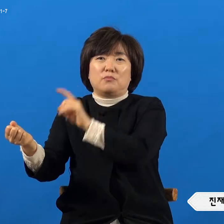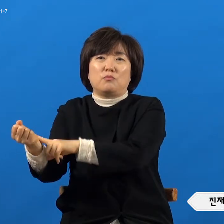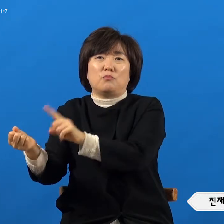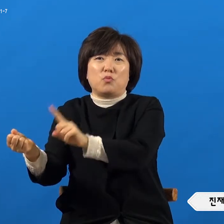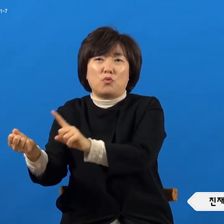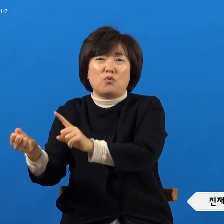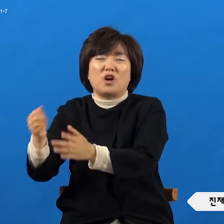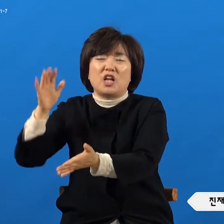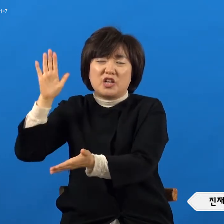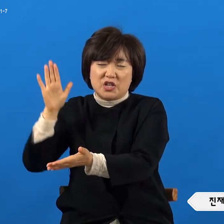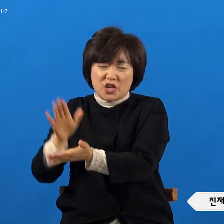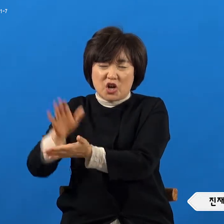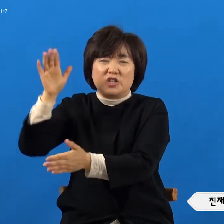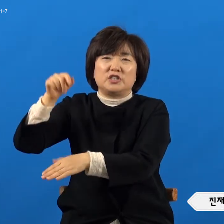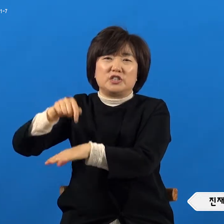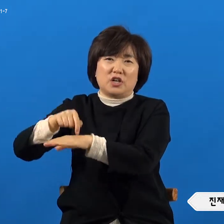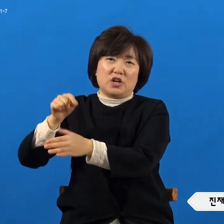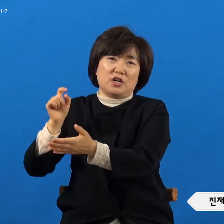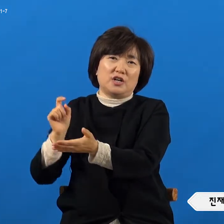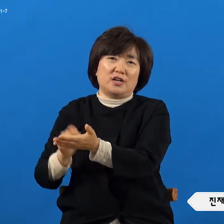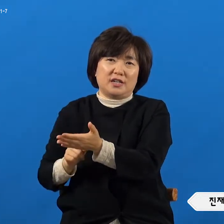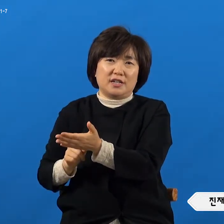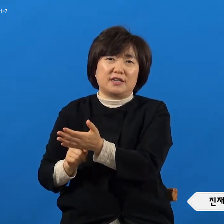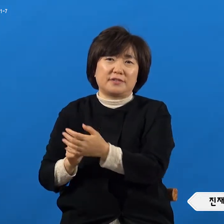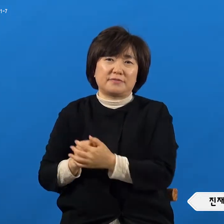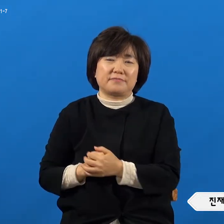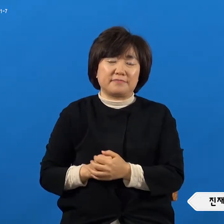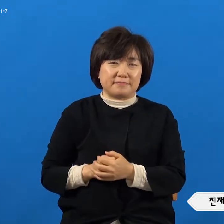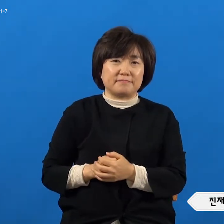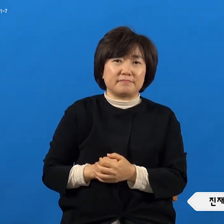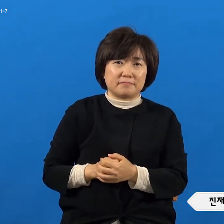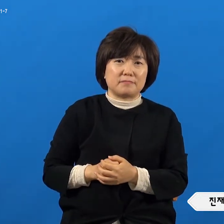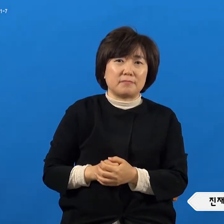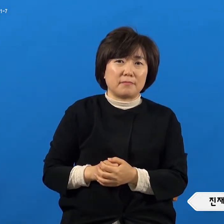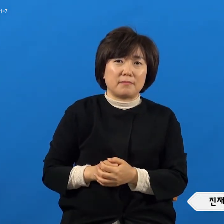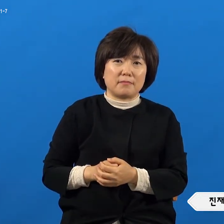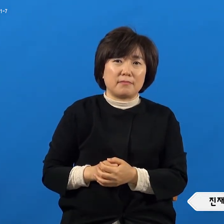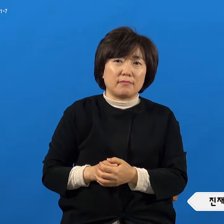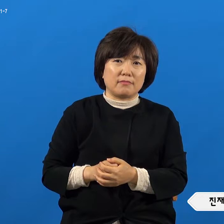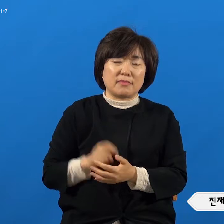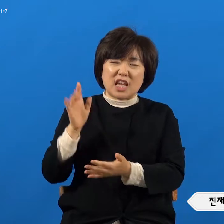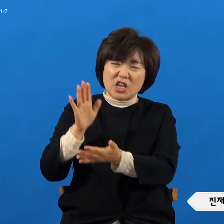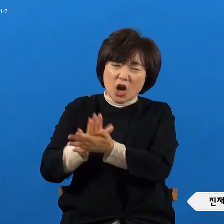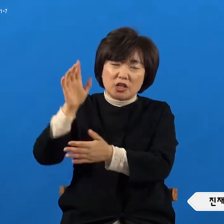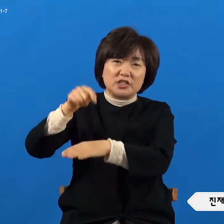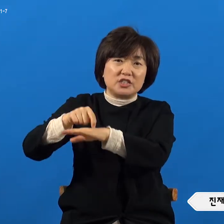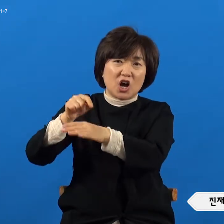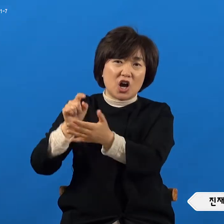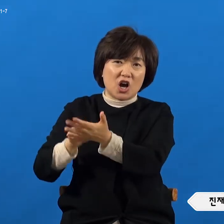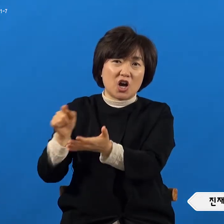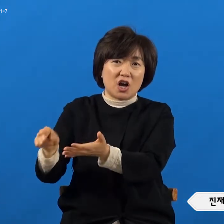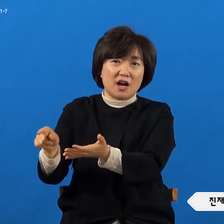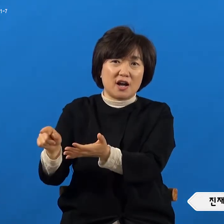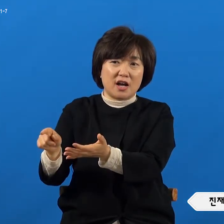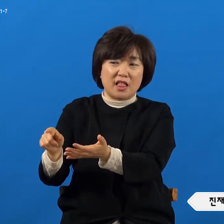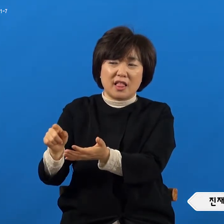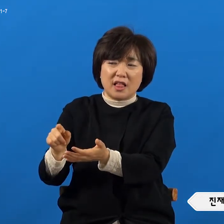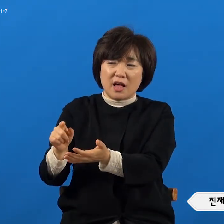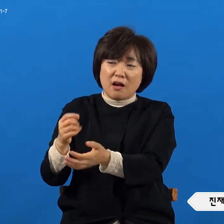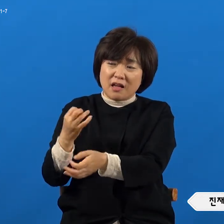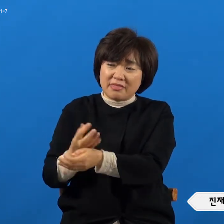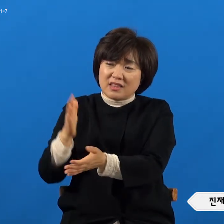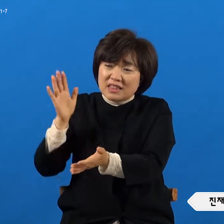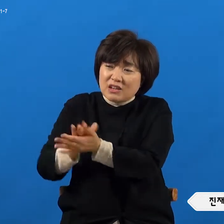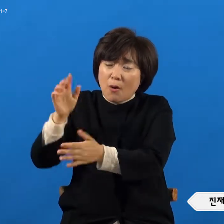열정이라고 합니다. passion. 이 열정은 단순히 뜨거운